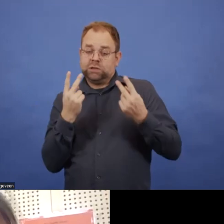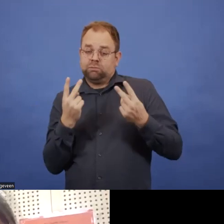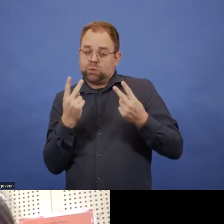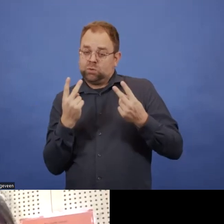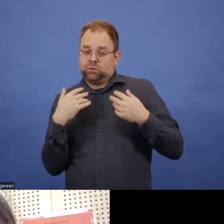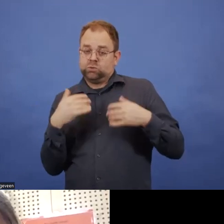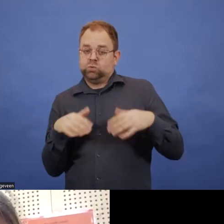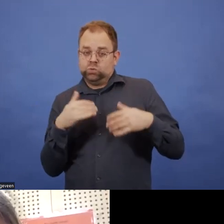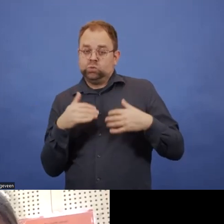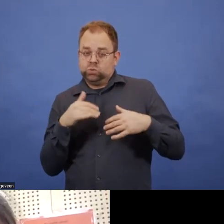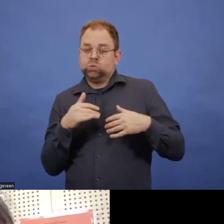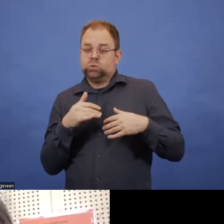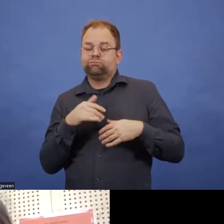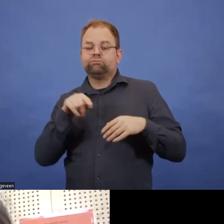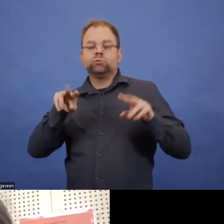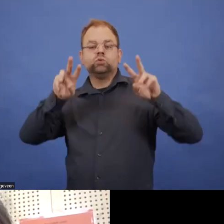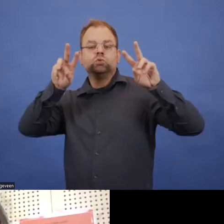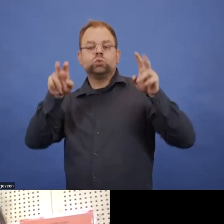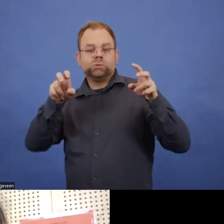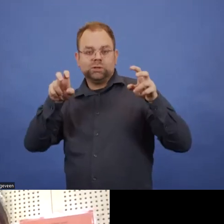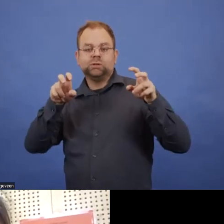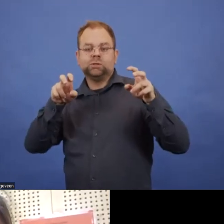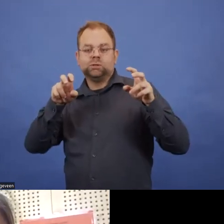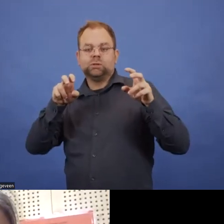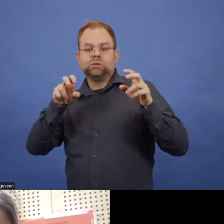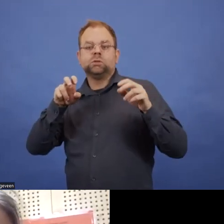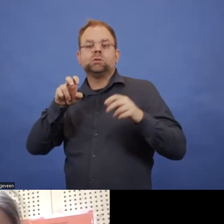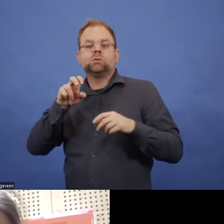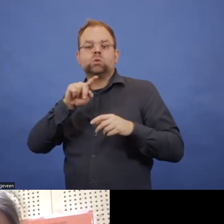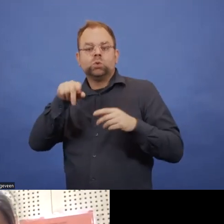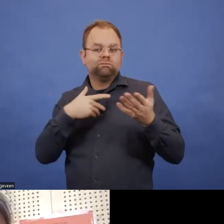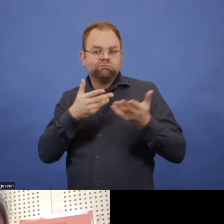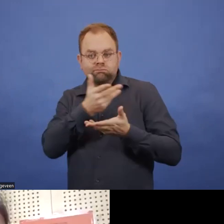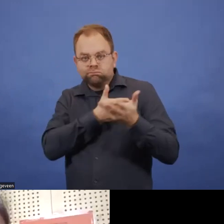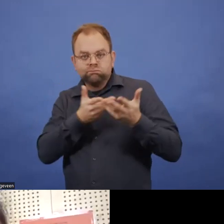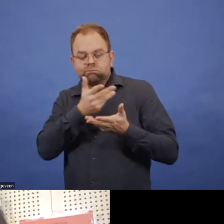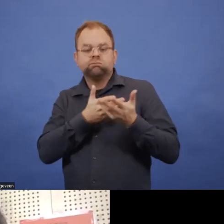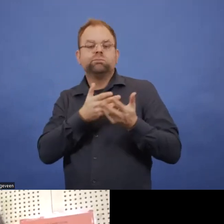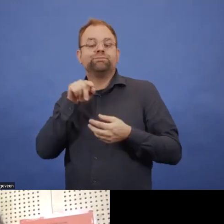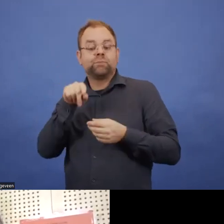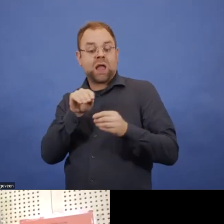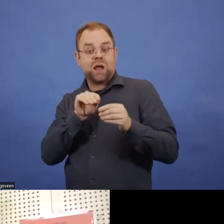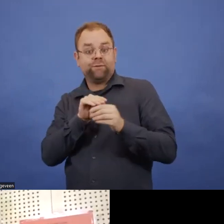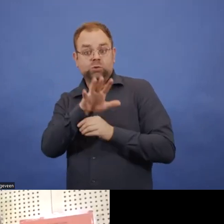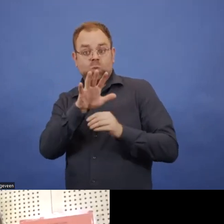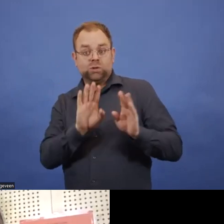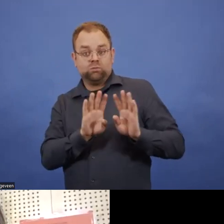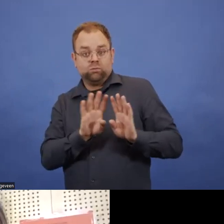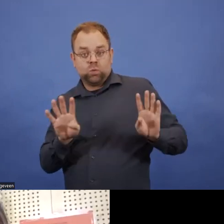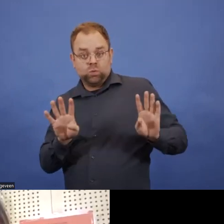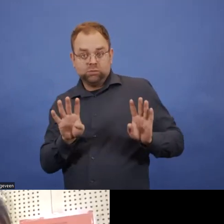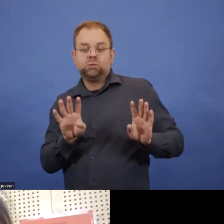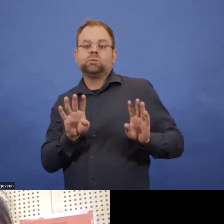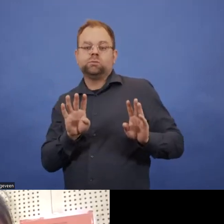las juntas directivas que trabajan en esos problemas tienen que trabajar en el